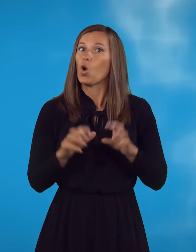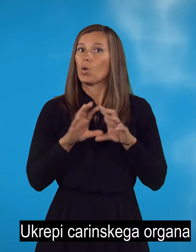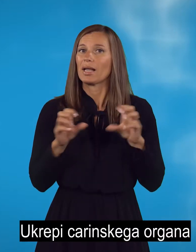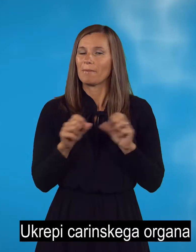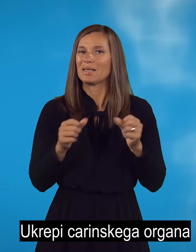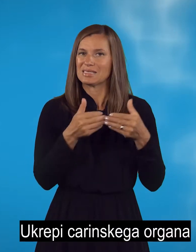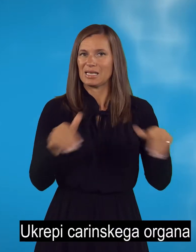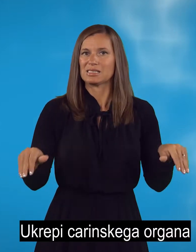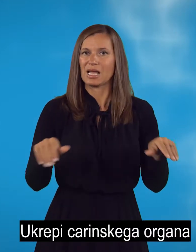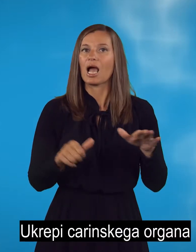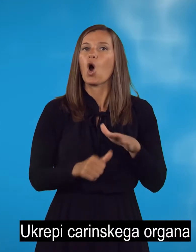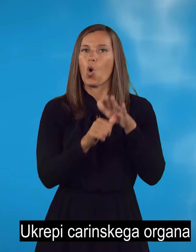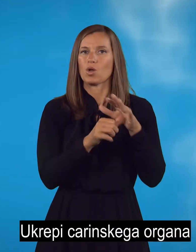Ukrepi carinskega organa.